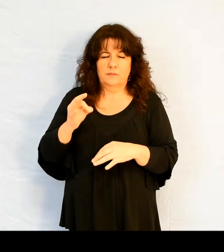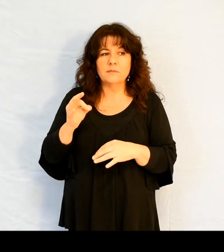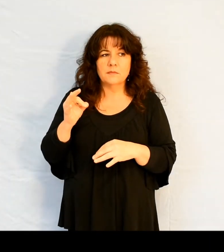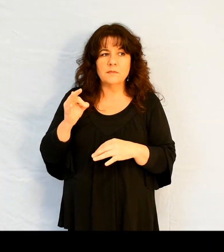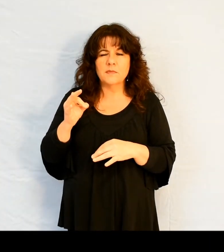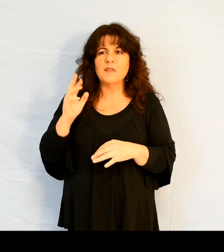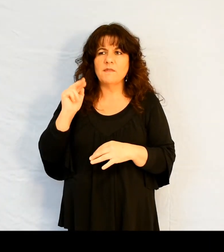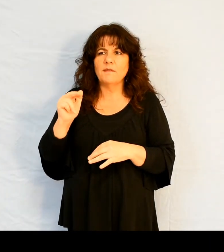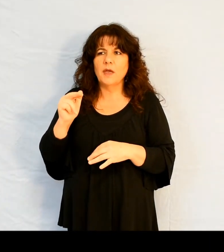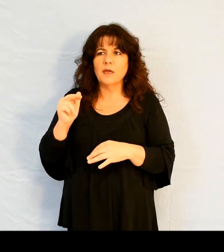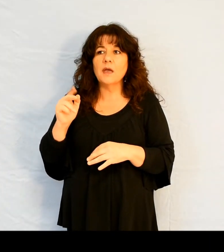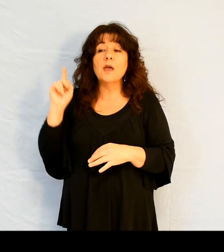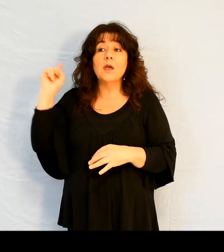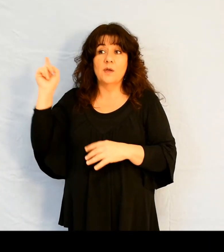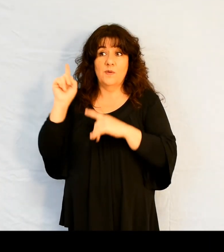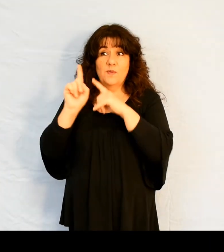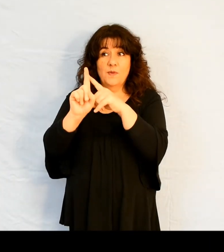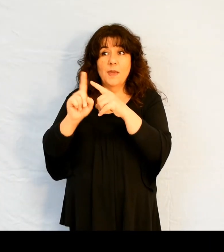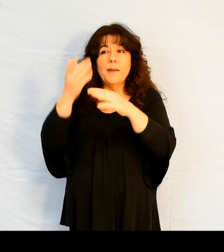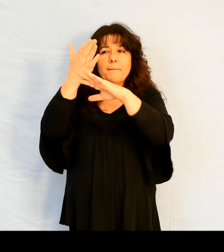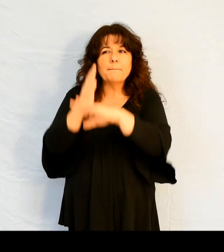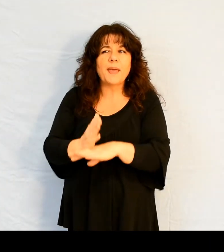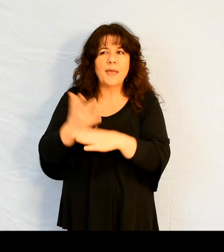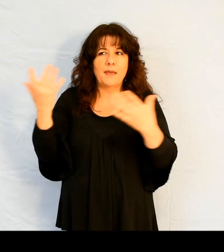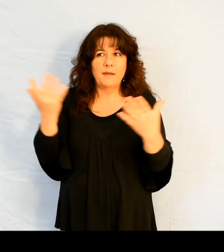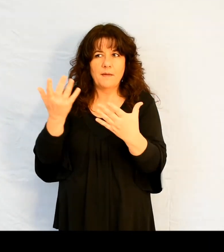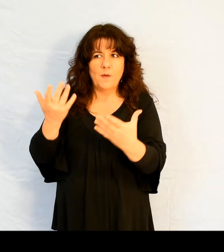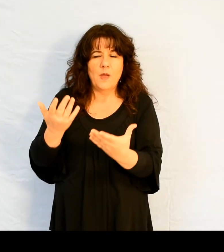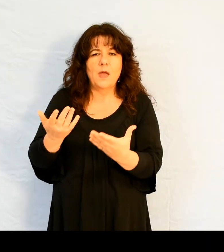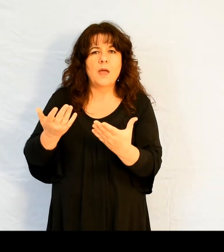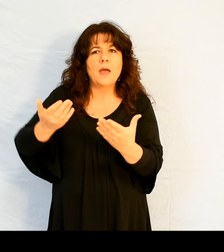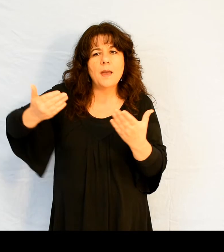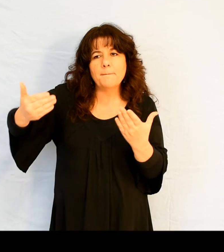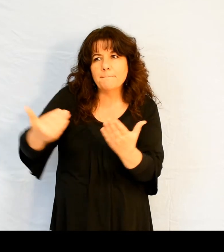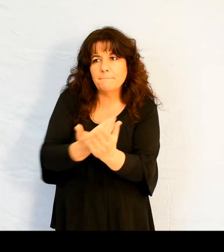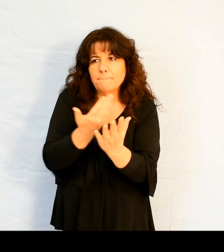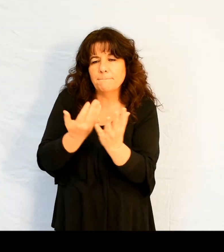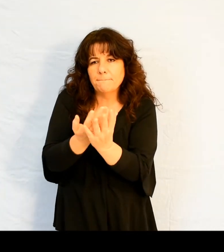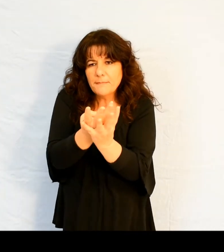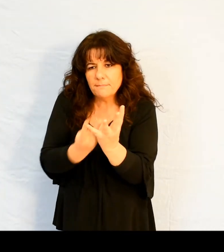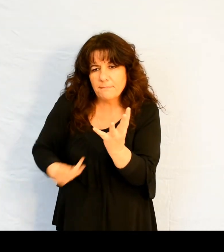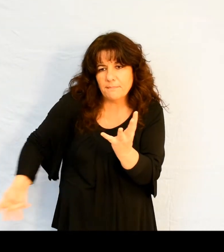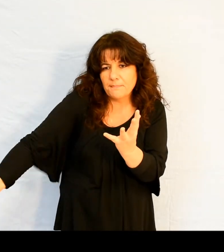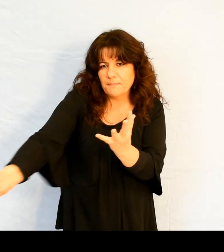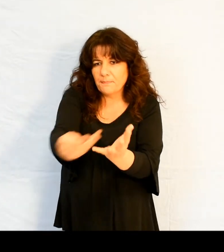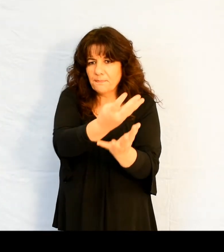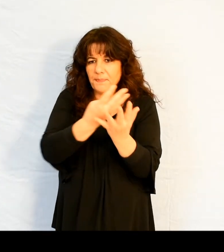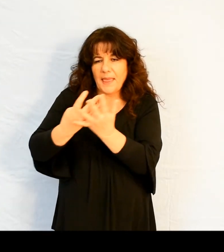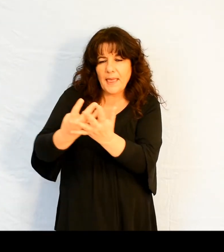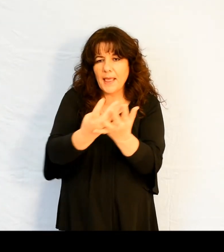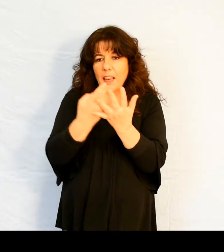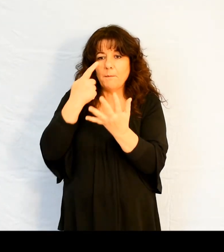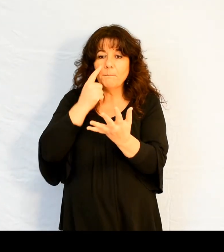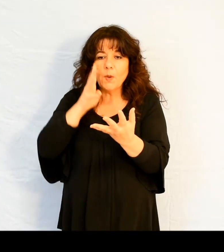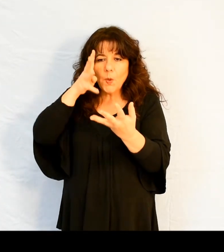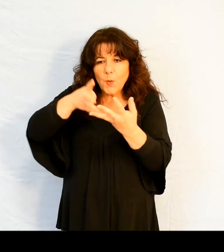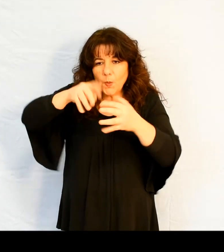Il tient dans sa main la pelle à vanner. Il va nettoyer son aire à battre le blé et